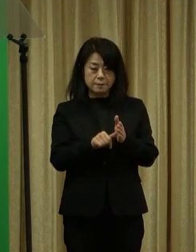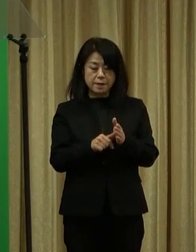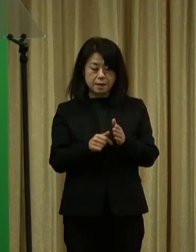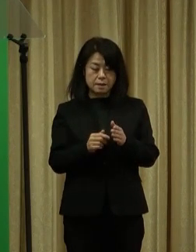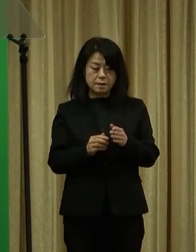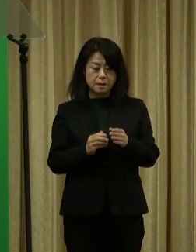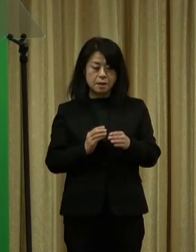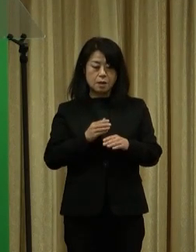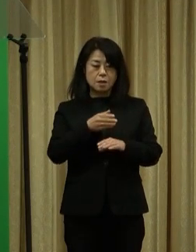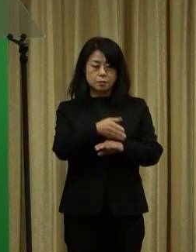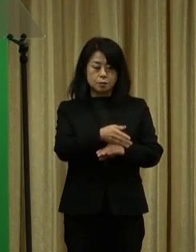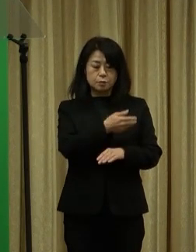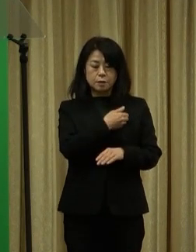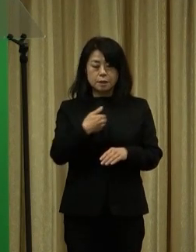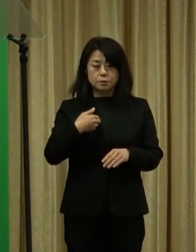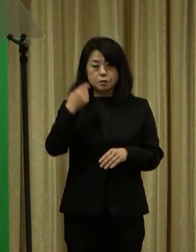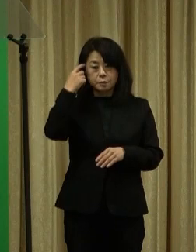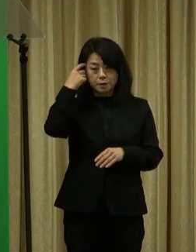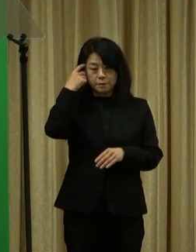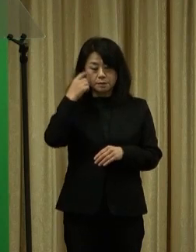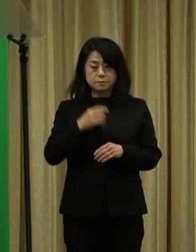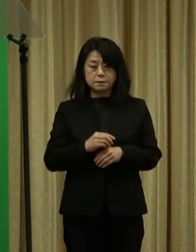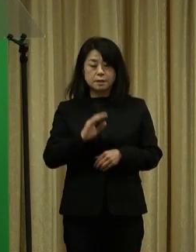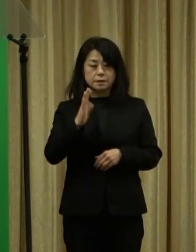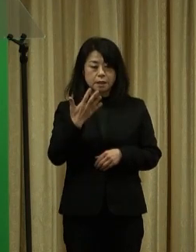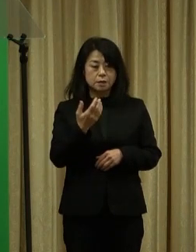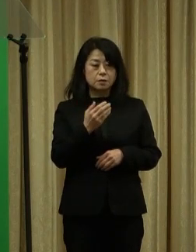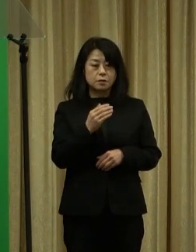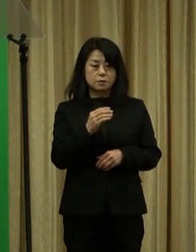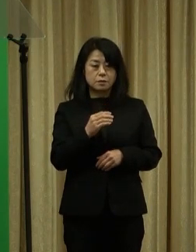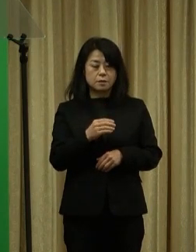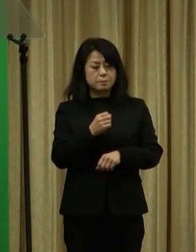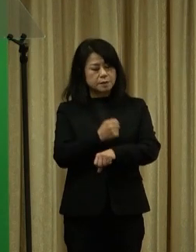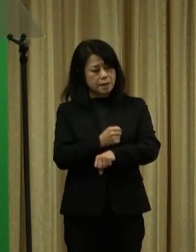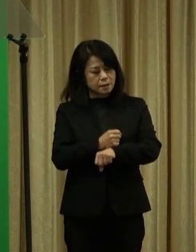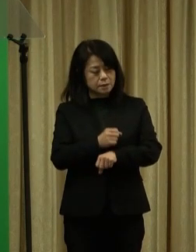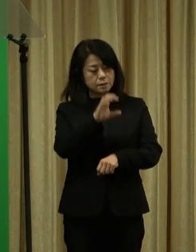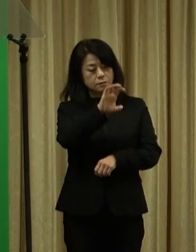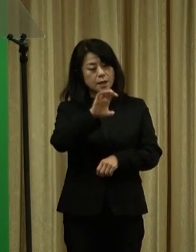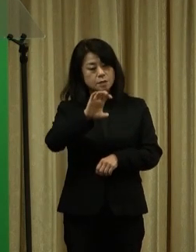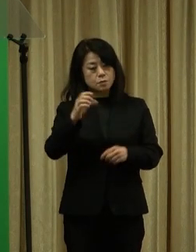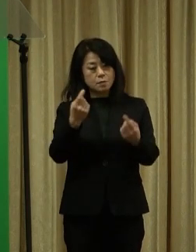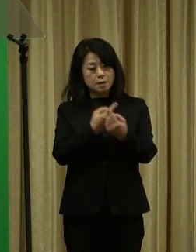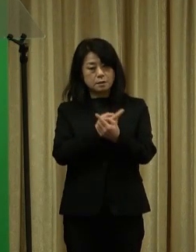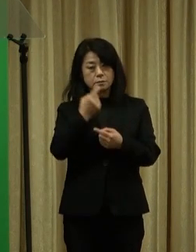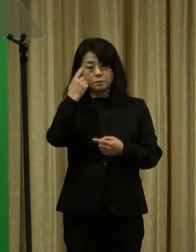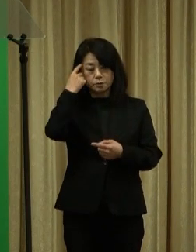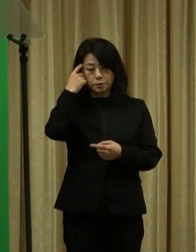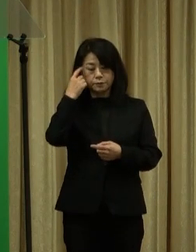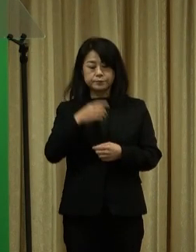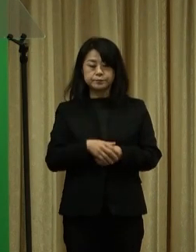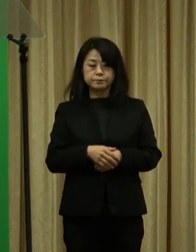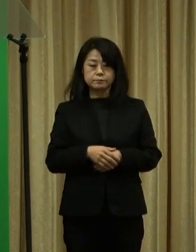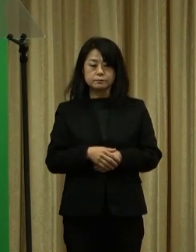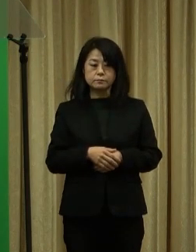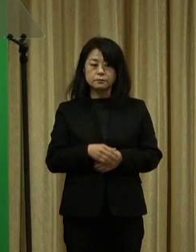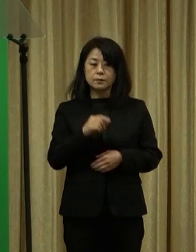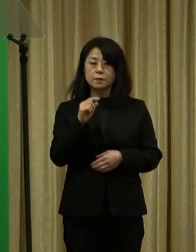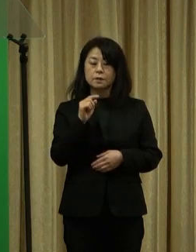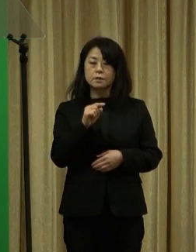ています。まあ、ただその厄介なのが液状化だということであります。これはです